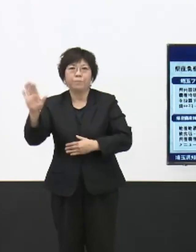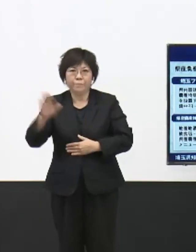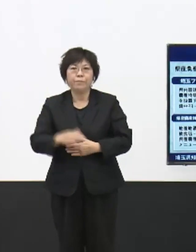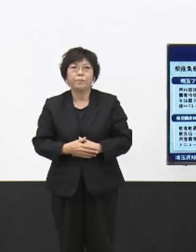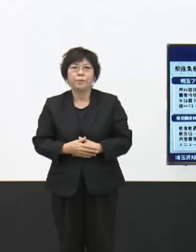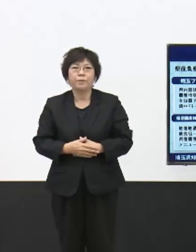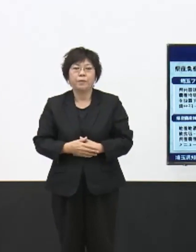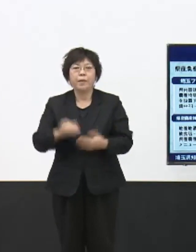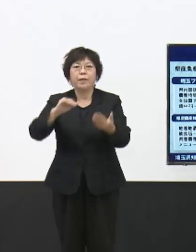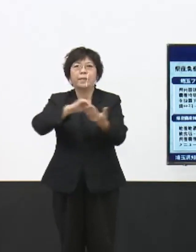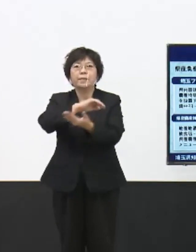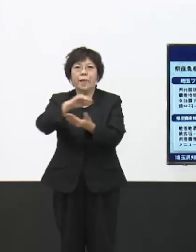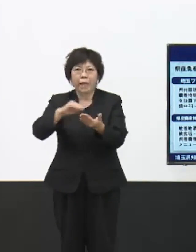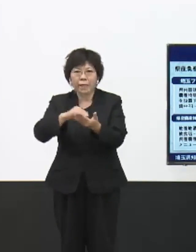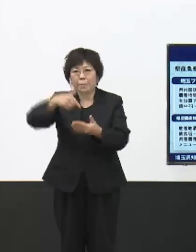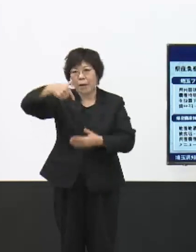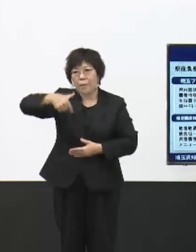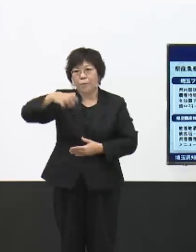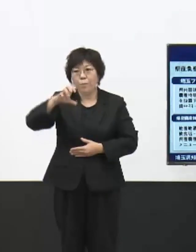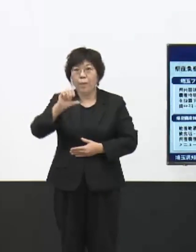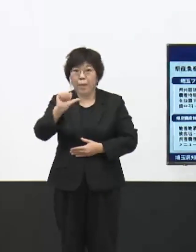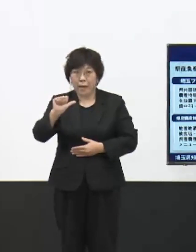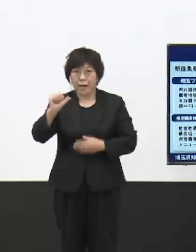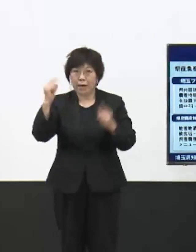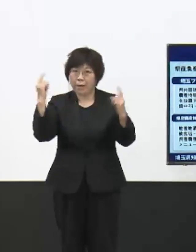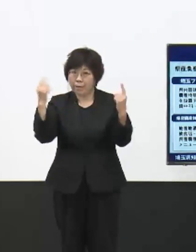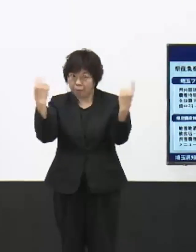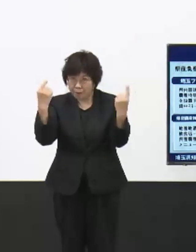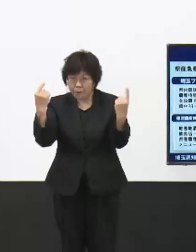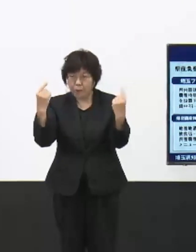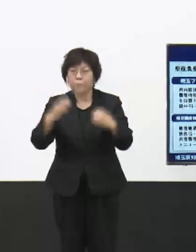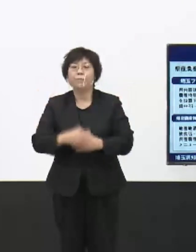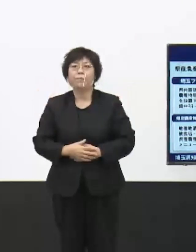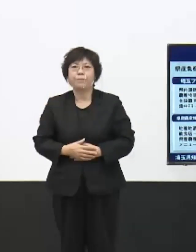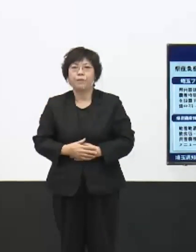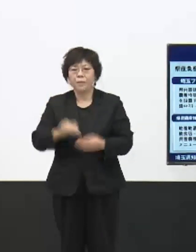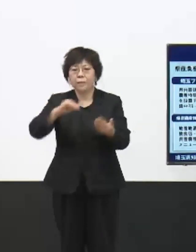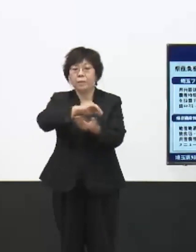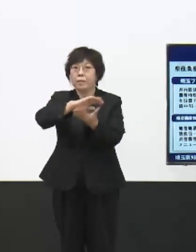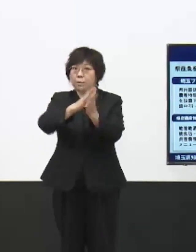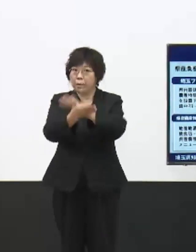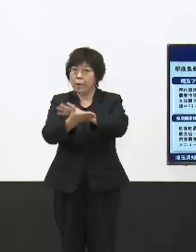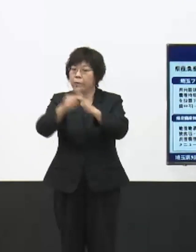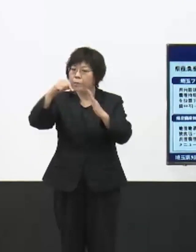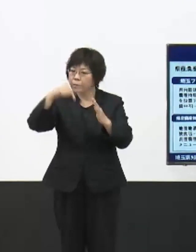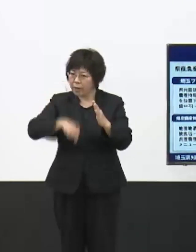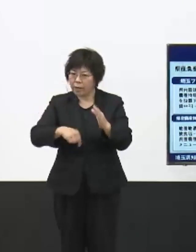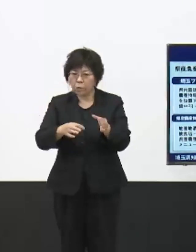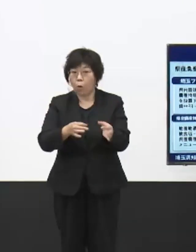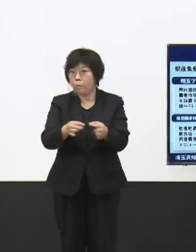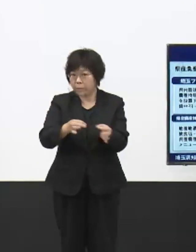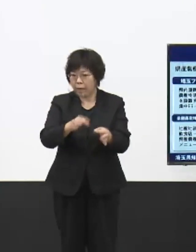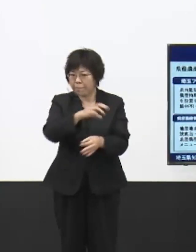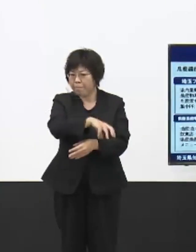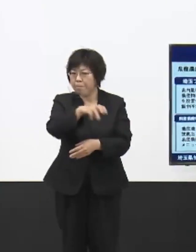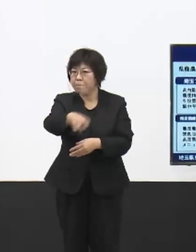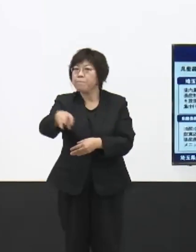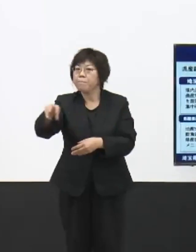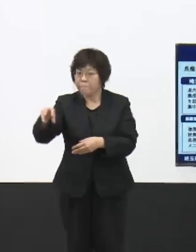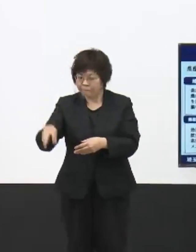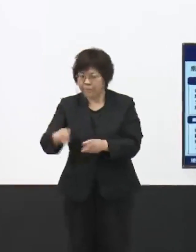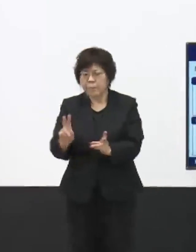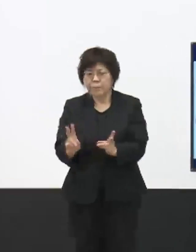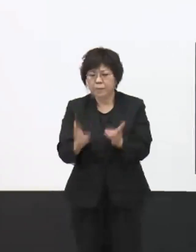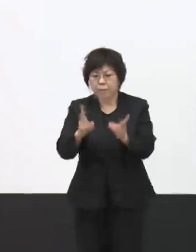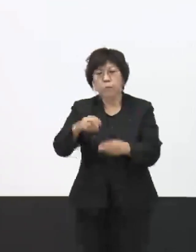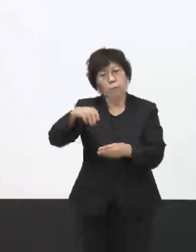埼玉フェアの開催でございますが、県内の量販店が県産農産物専用コ